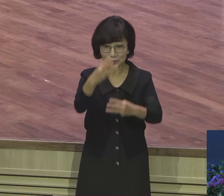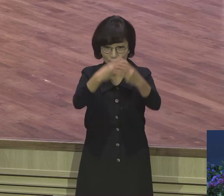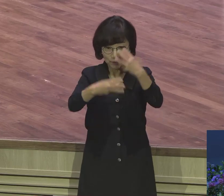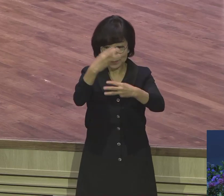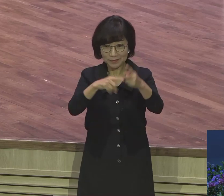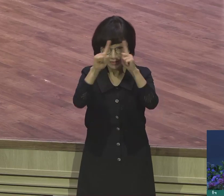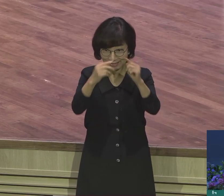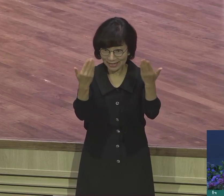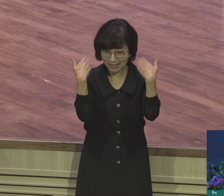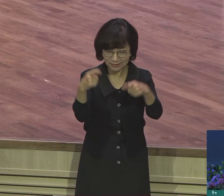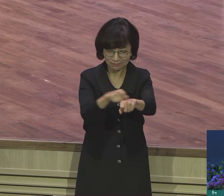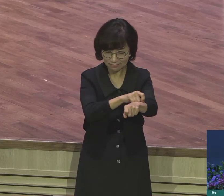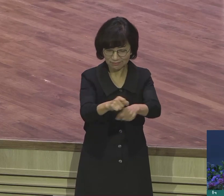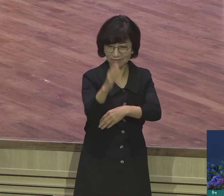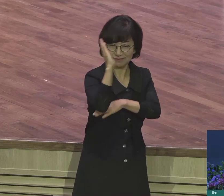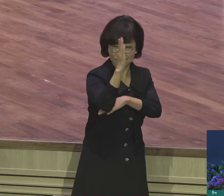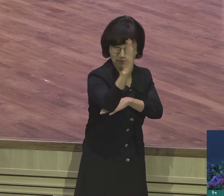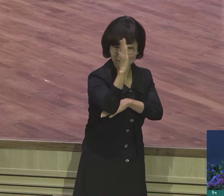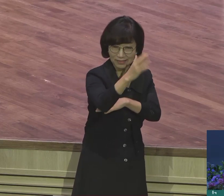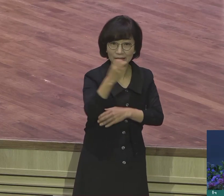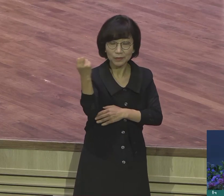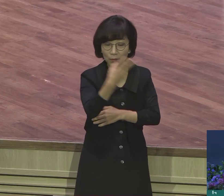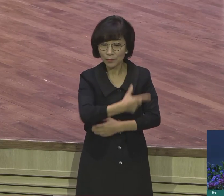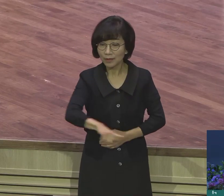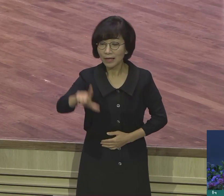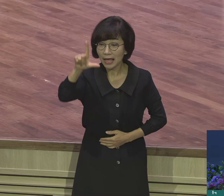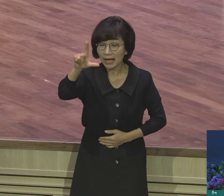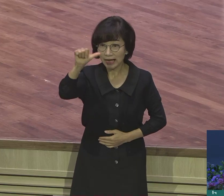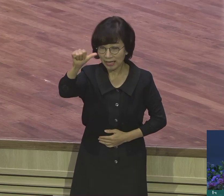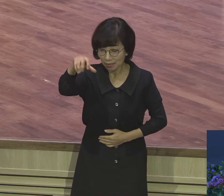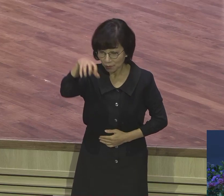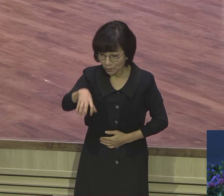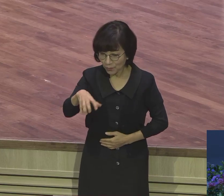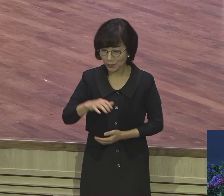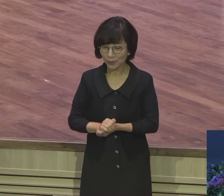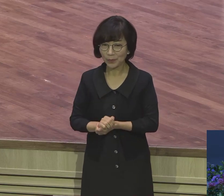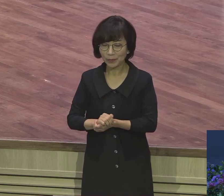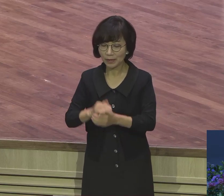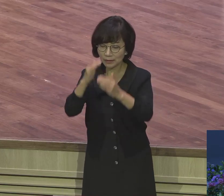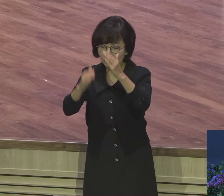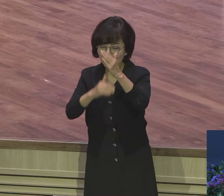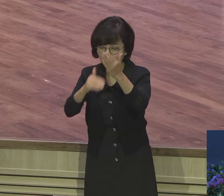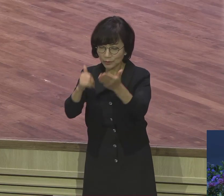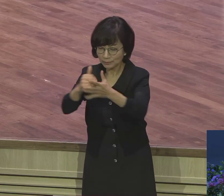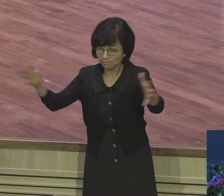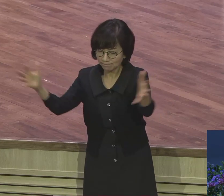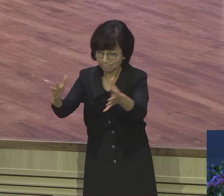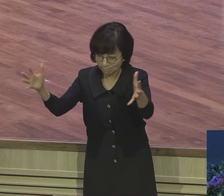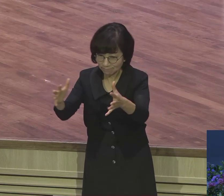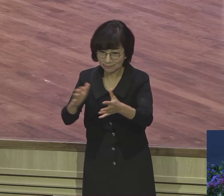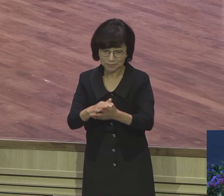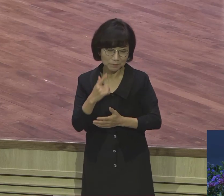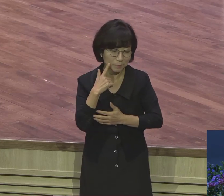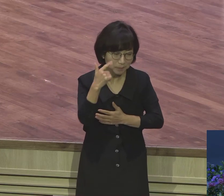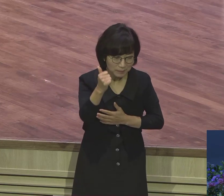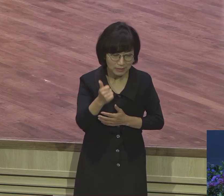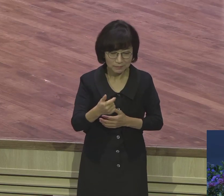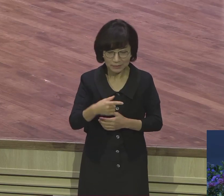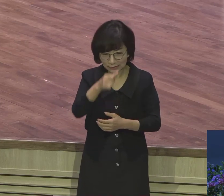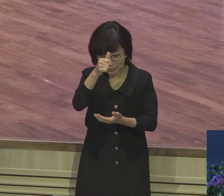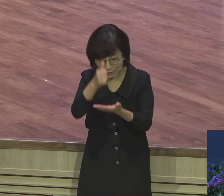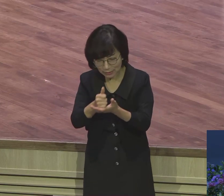LA 노예 재직 세미나 인도하고 또 목회자 중기차 팀 사회,